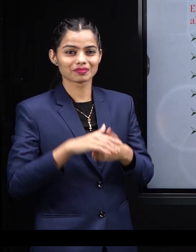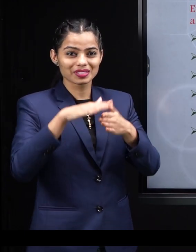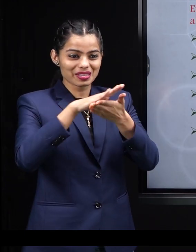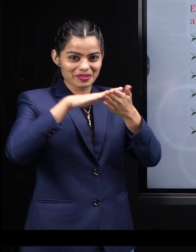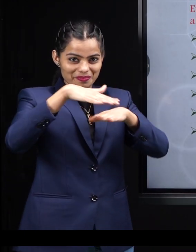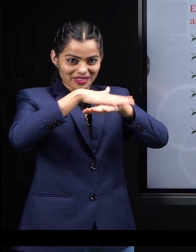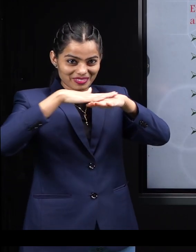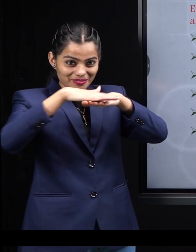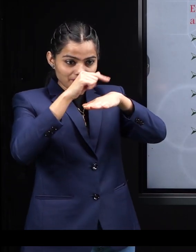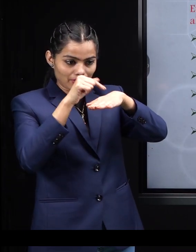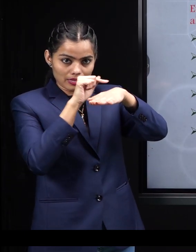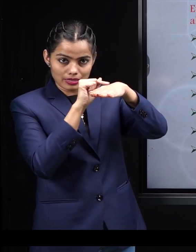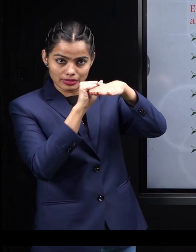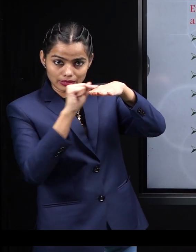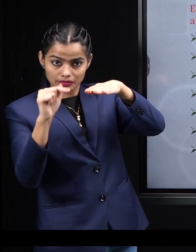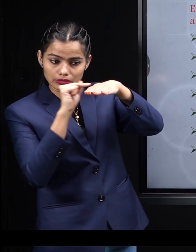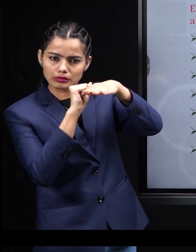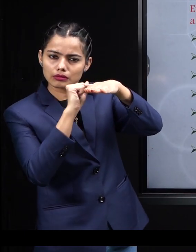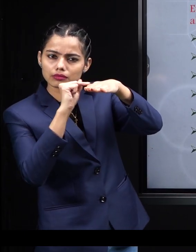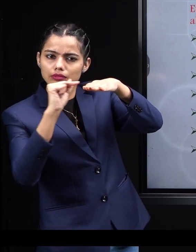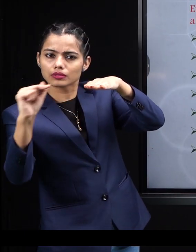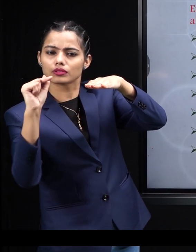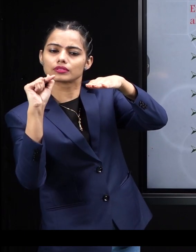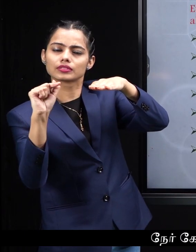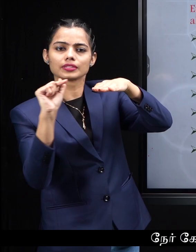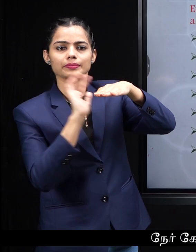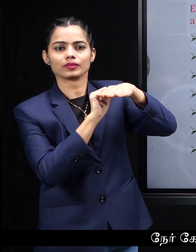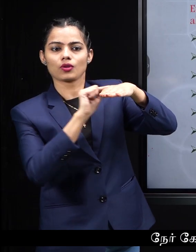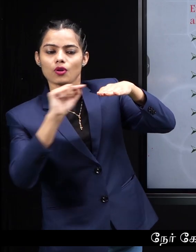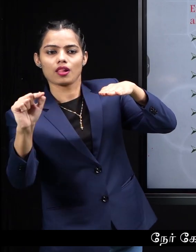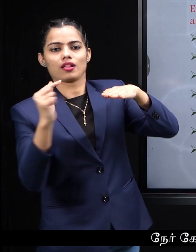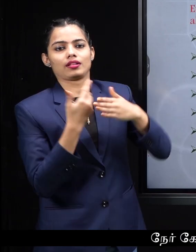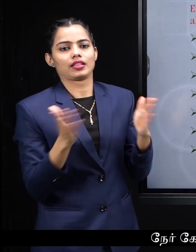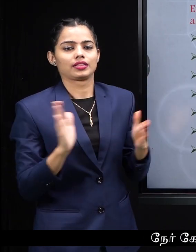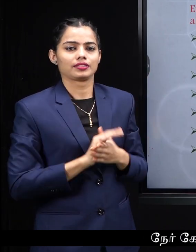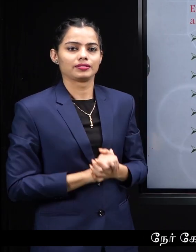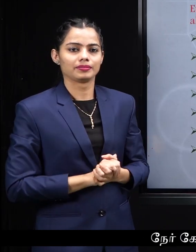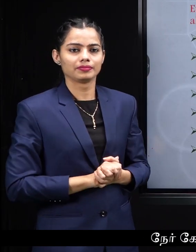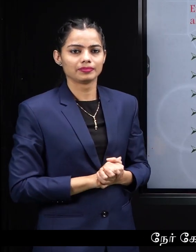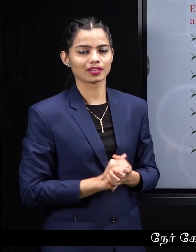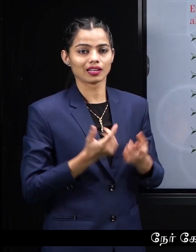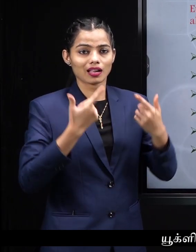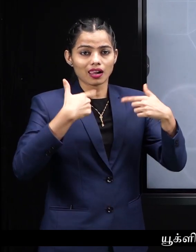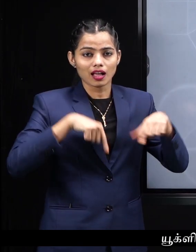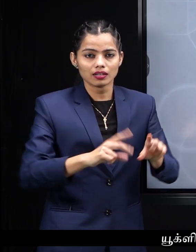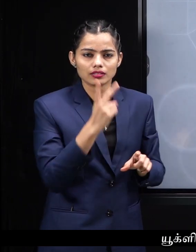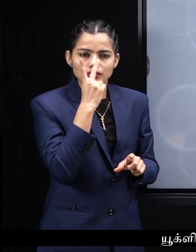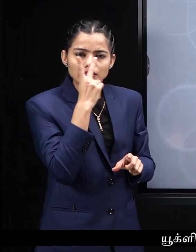ஒரு சமதள மேற்பரப்பு என்பது அதன் மீது நேர்கோடுகளுடன் சமமாக இருக்கும் ஒரு மேற்பரப்பு ஆகும். யூக்ளிட்டின்